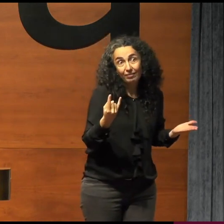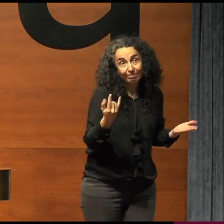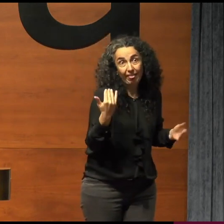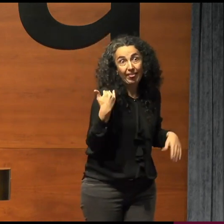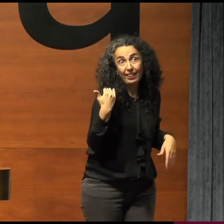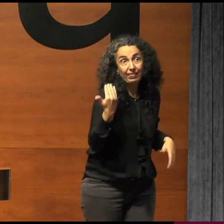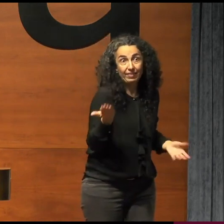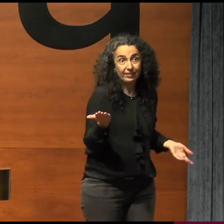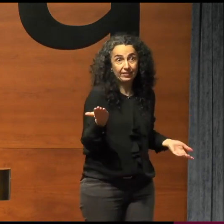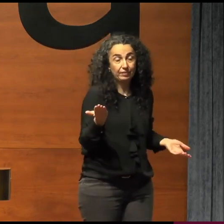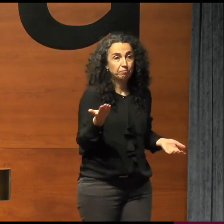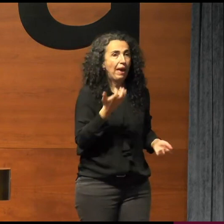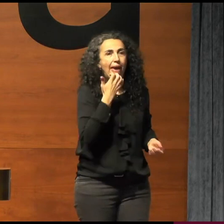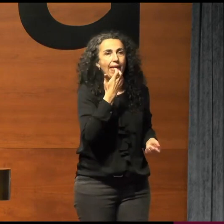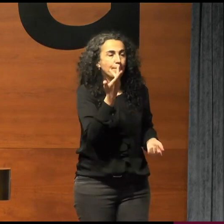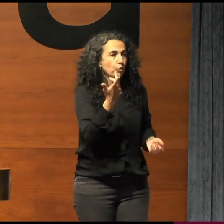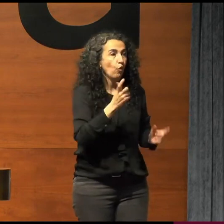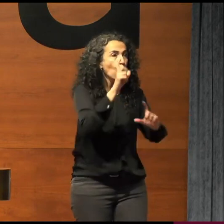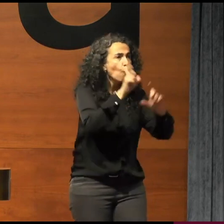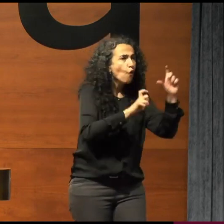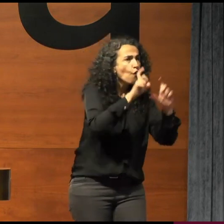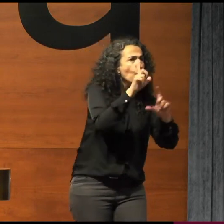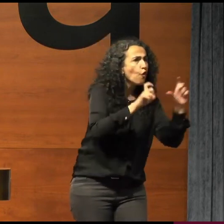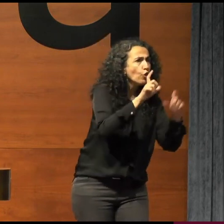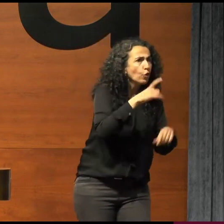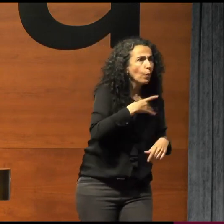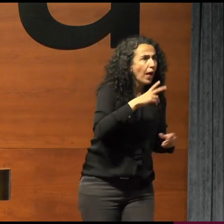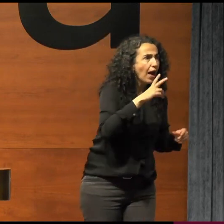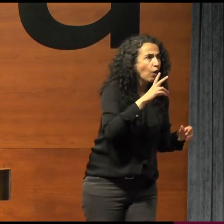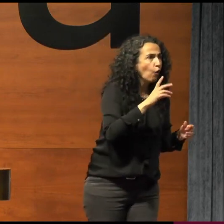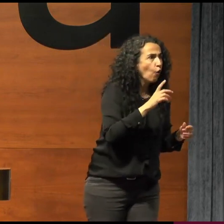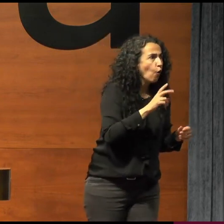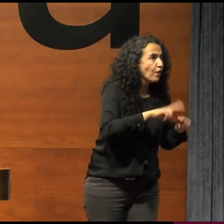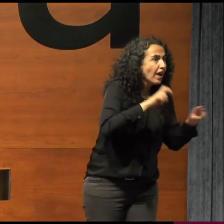tecnología concreta, que esa tecnología sí es de reciente creación.